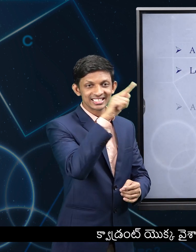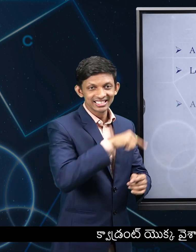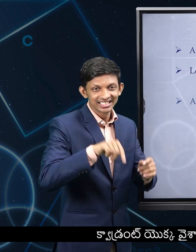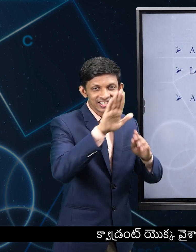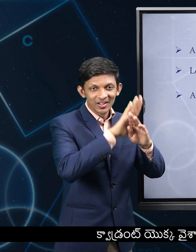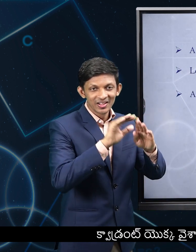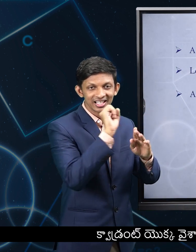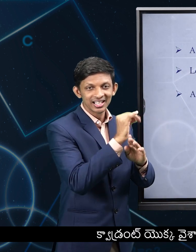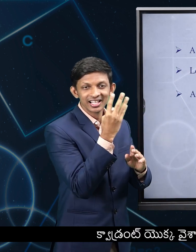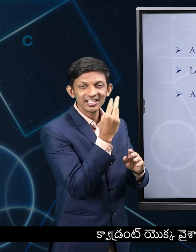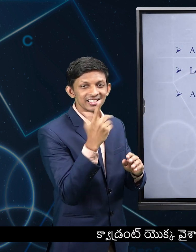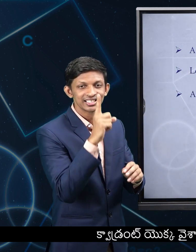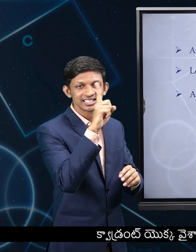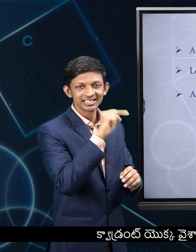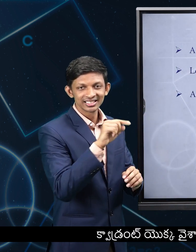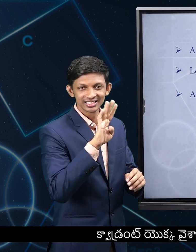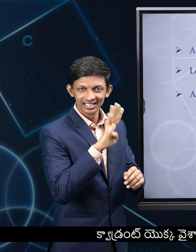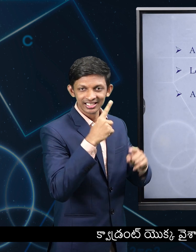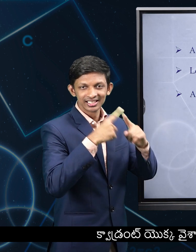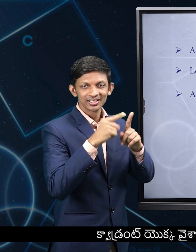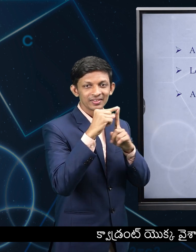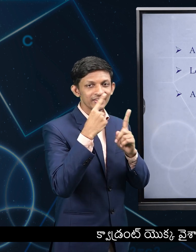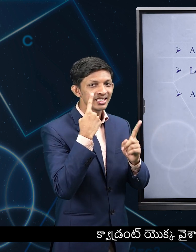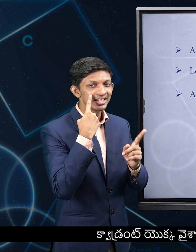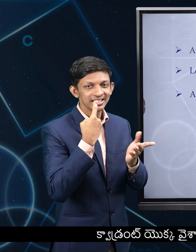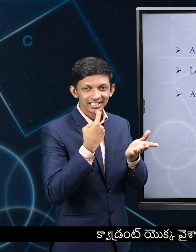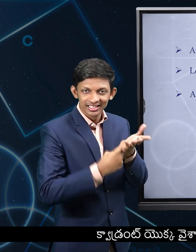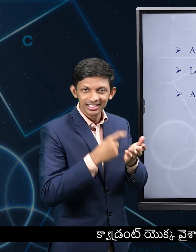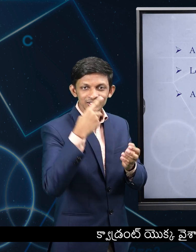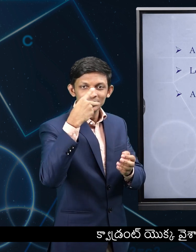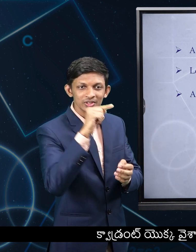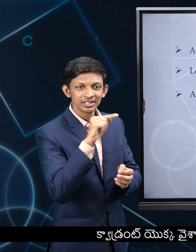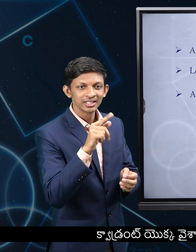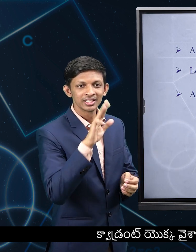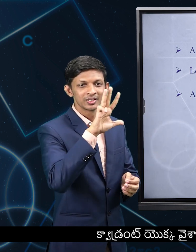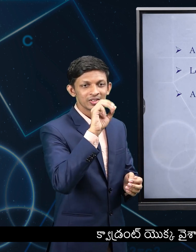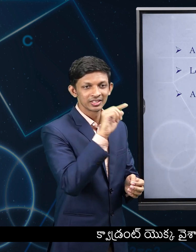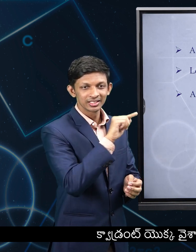క్వాడ్రంట్ యొక్క వైశాల్యం ఈజ్ ఈక్వల్ టు 1/4 ఇంటూ πr² ఈజ్ ఈక్వల్ టు